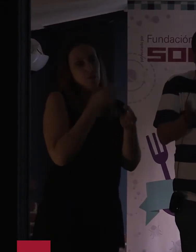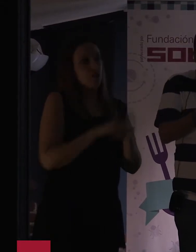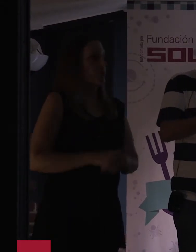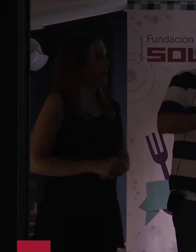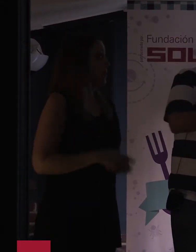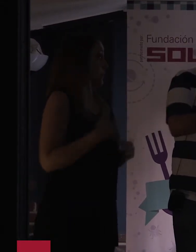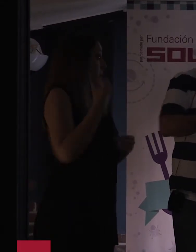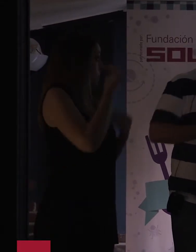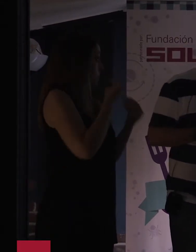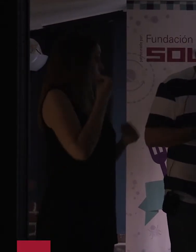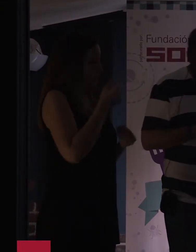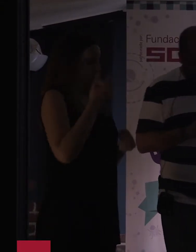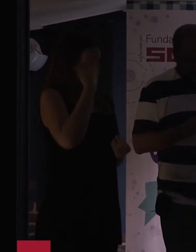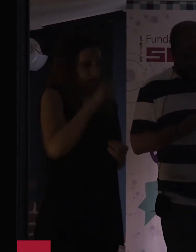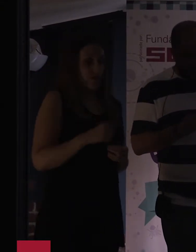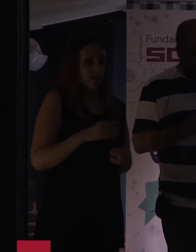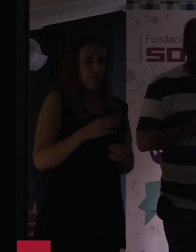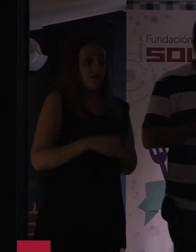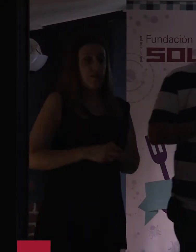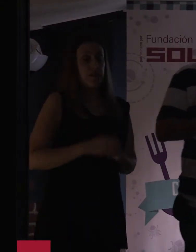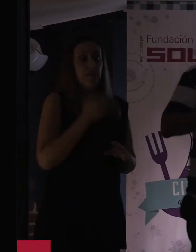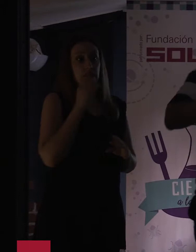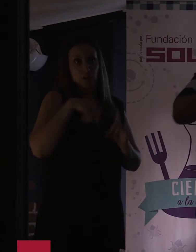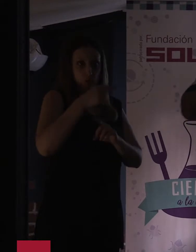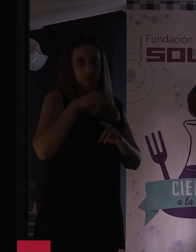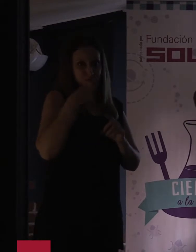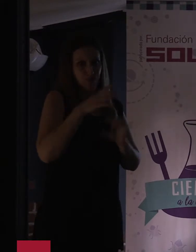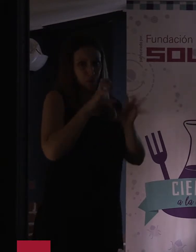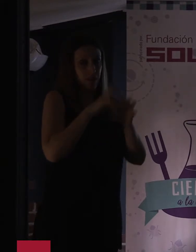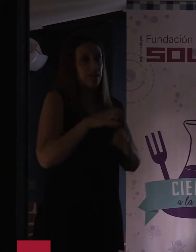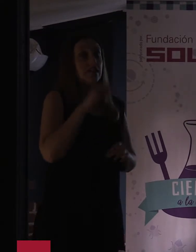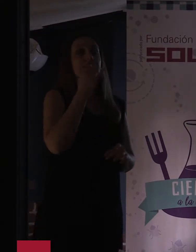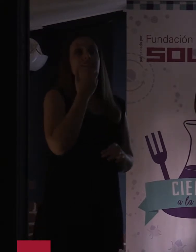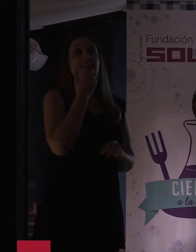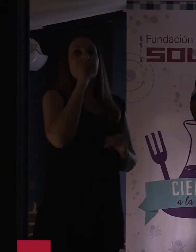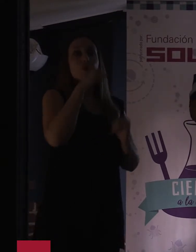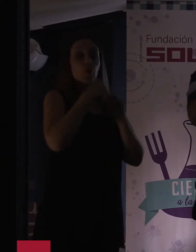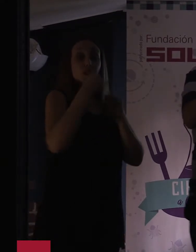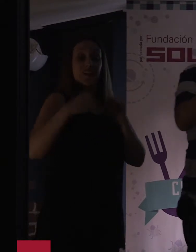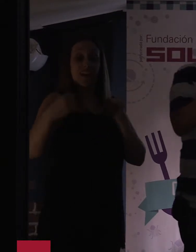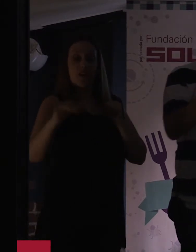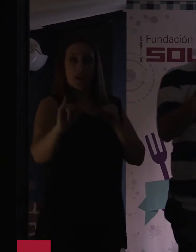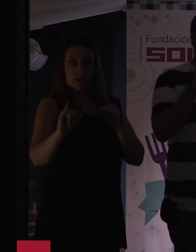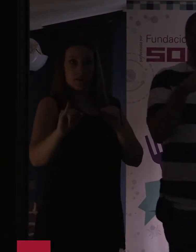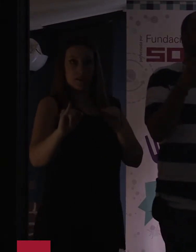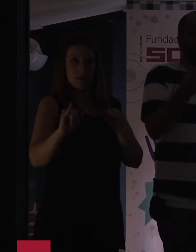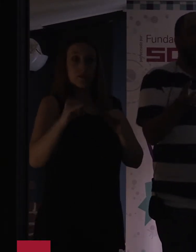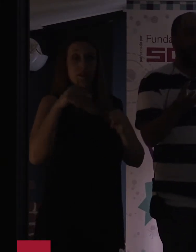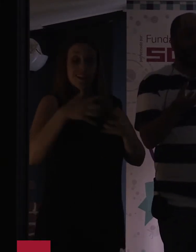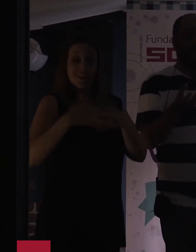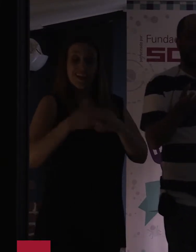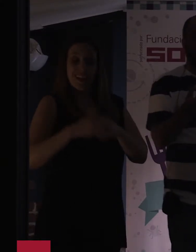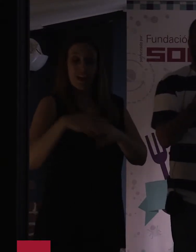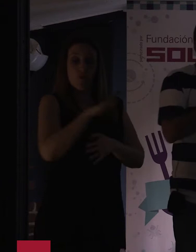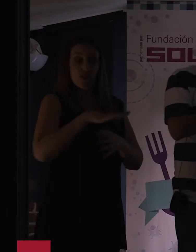Supongo que sabéis, y si no lo vais a aprender en el siguiente medio minuto, que cuando uno tiene un cable por el que circula electricidad, ese cable genera un